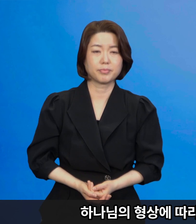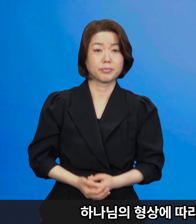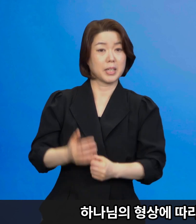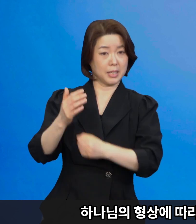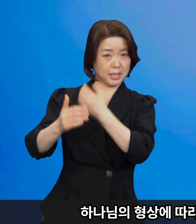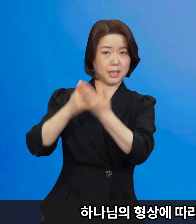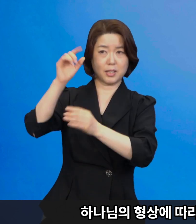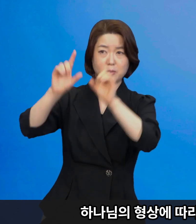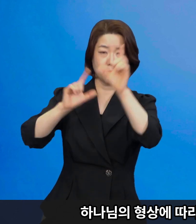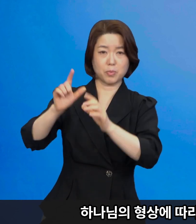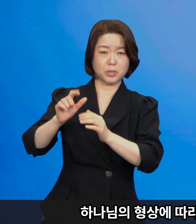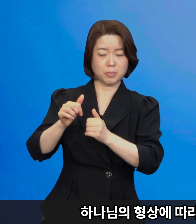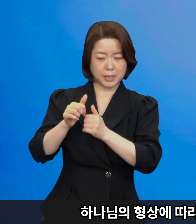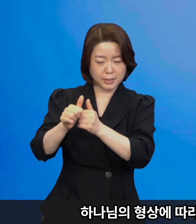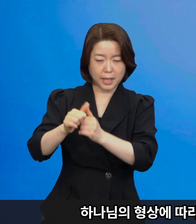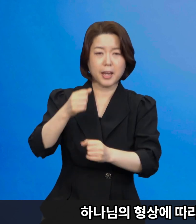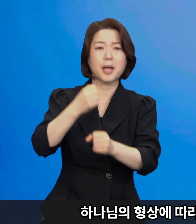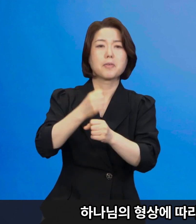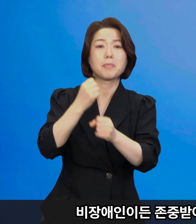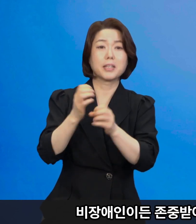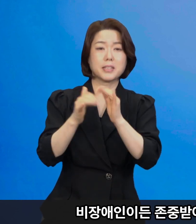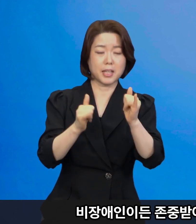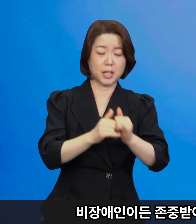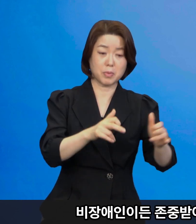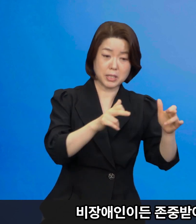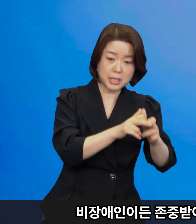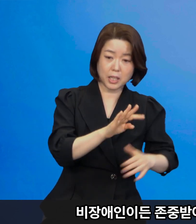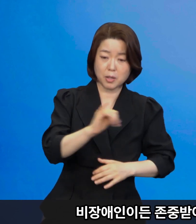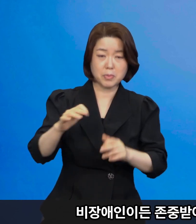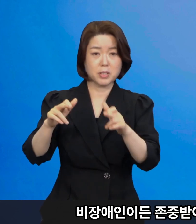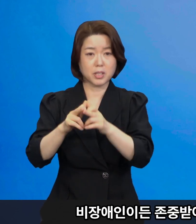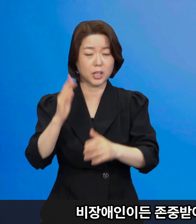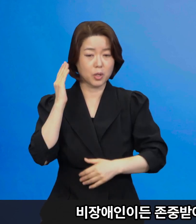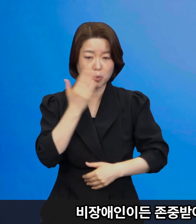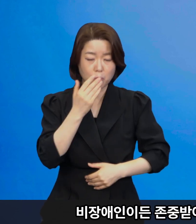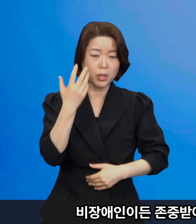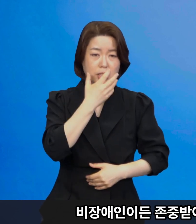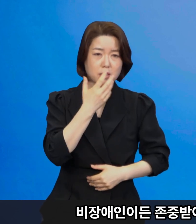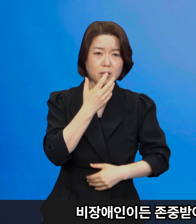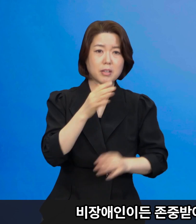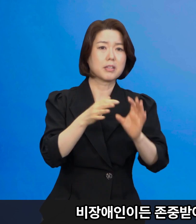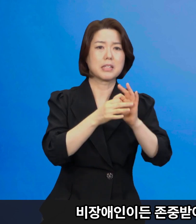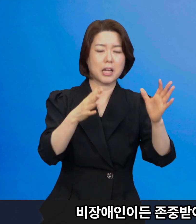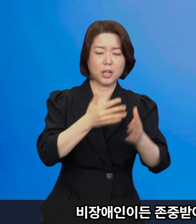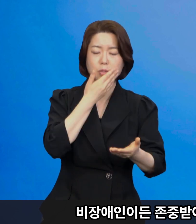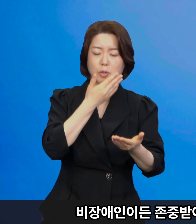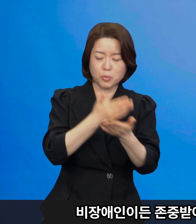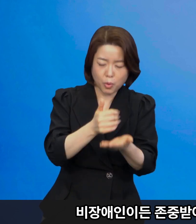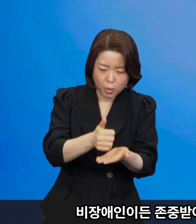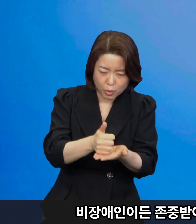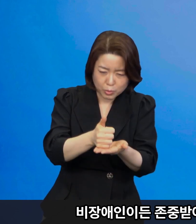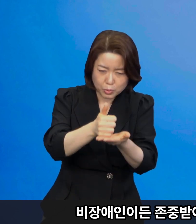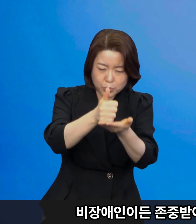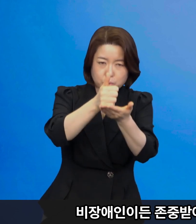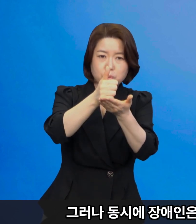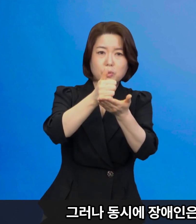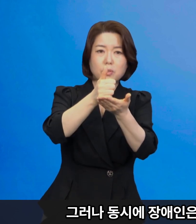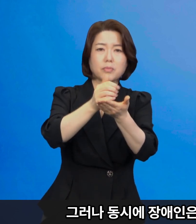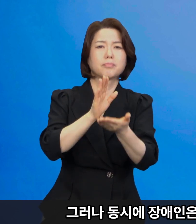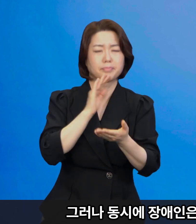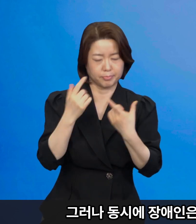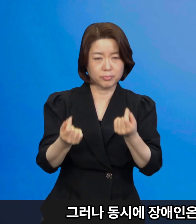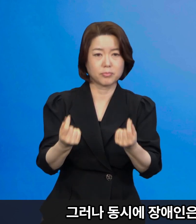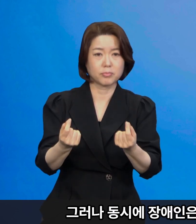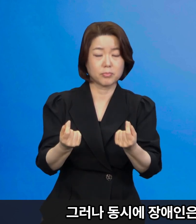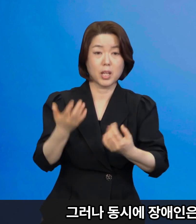하나님 형상에 따라 창조된 사람은 장애인이든 비장애인이든 존중받아 마땅한 고귀한 존재입니다.